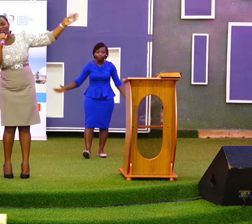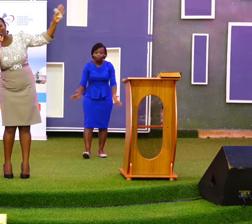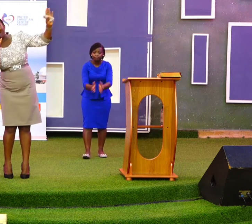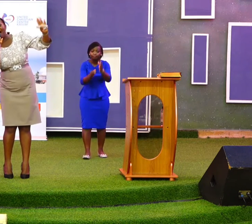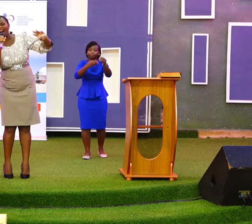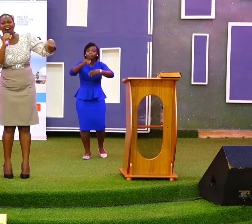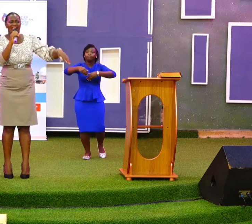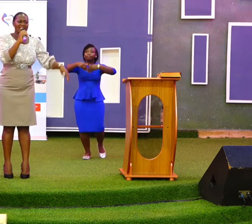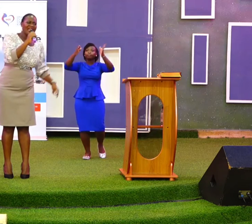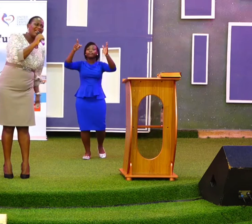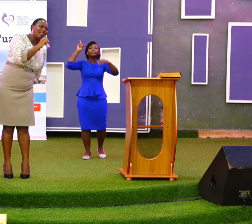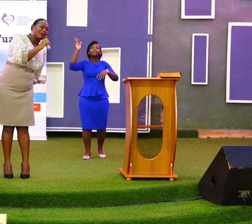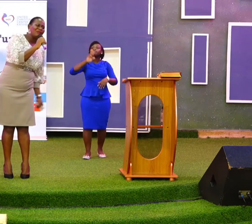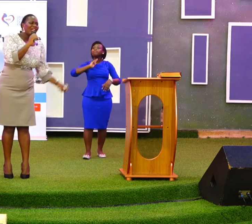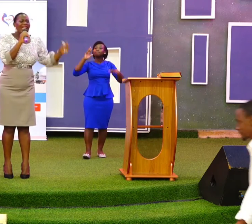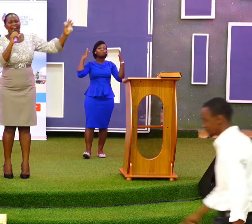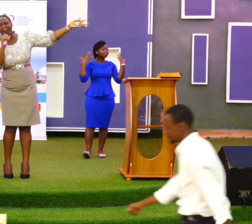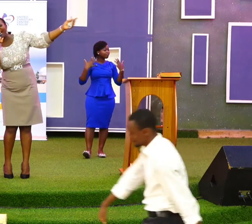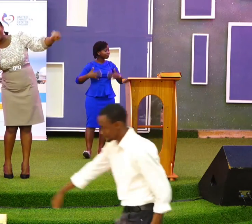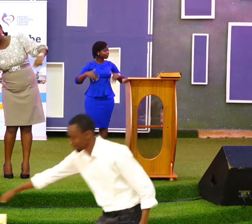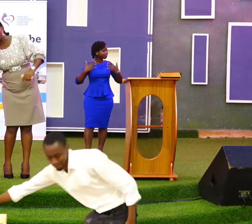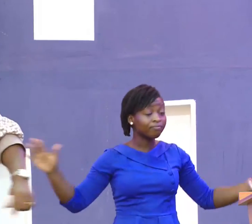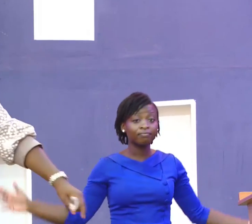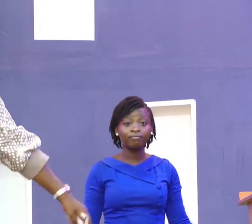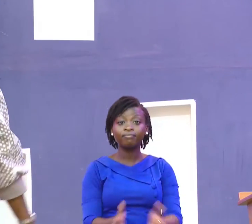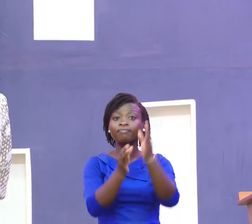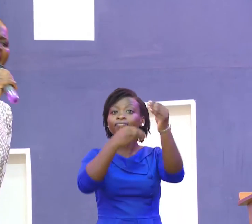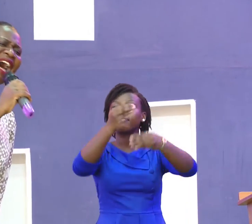Hallelujah, oh sunny day,